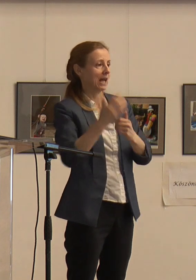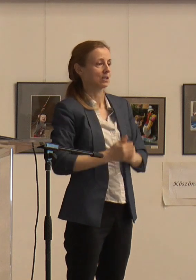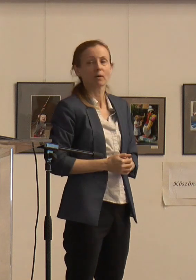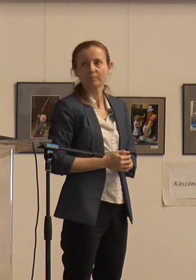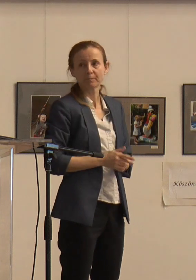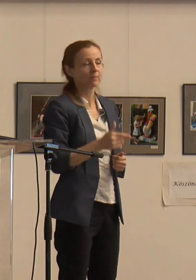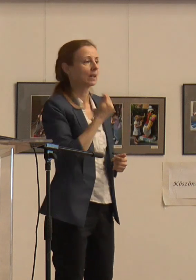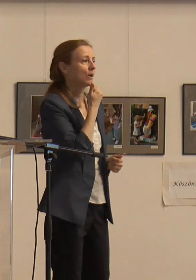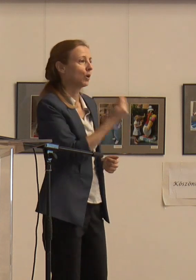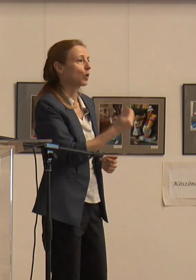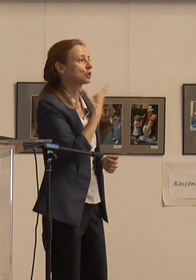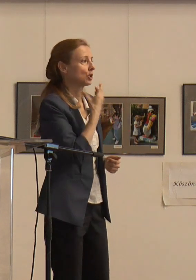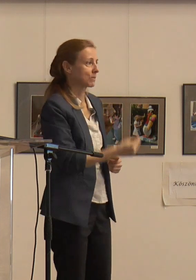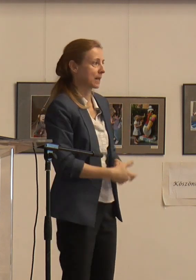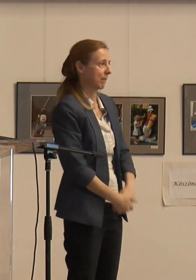Köszönöm szépen.